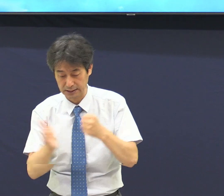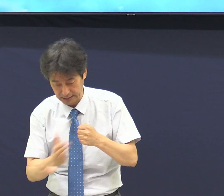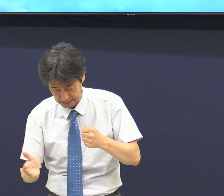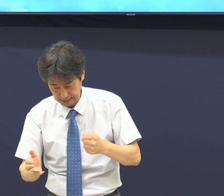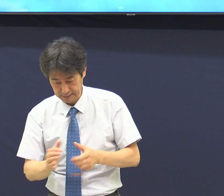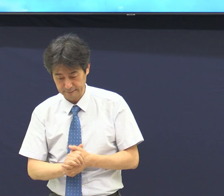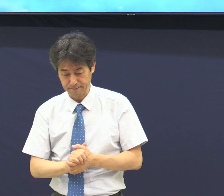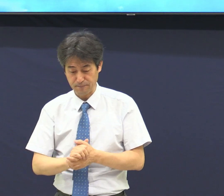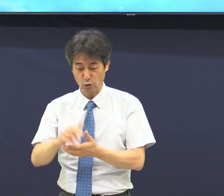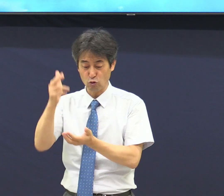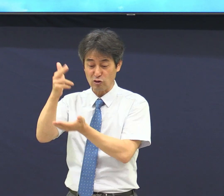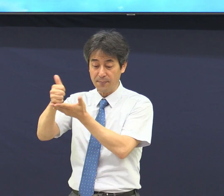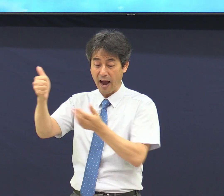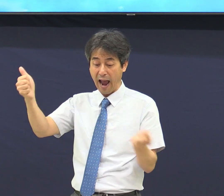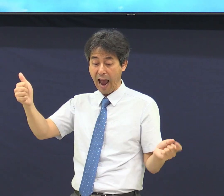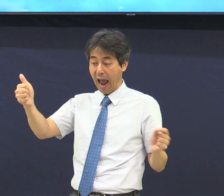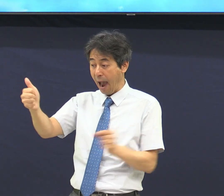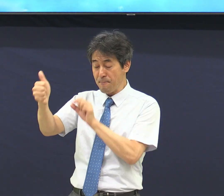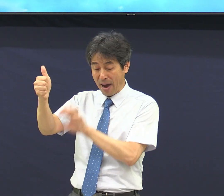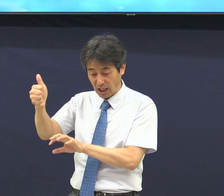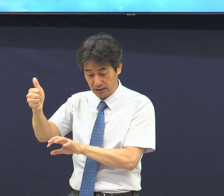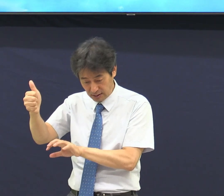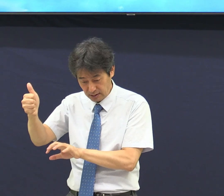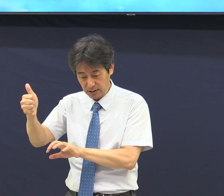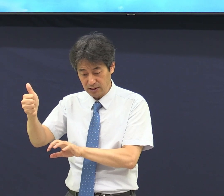밝으리라. 그리하여 주님 앞에